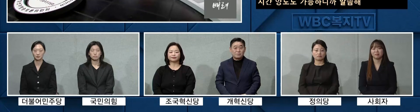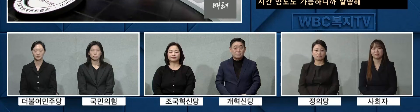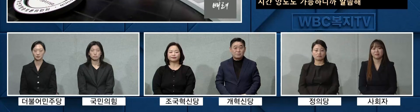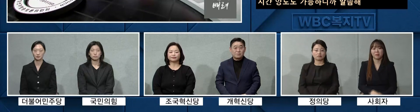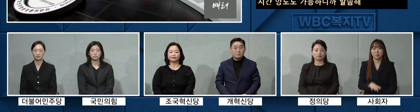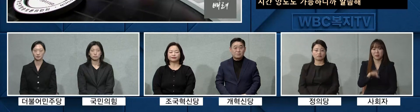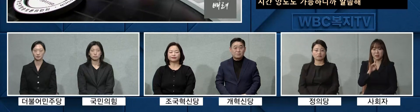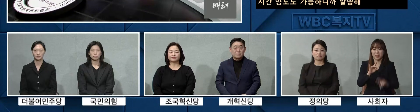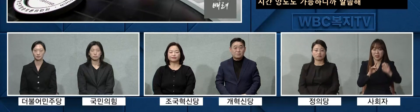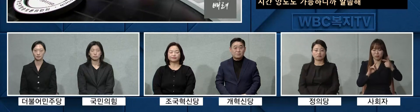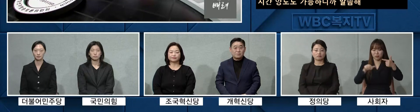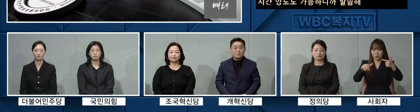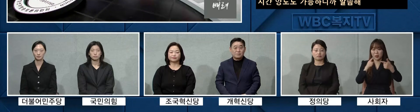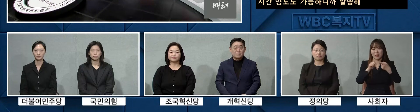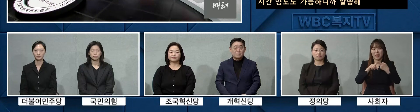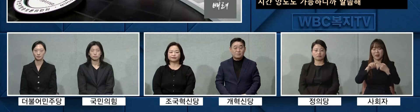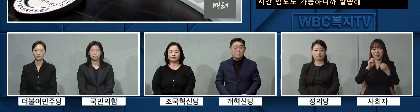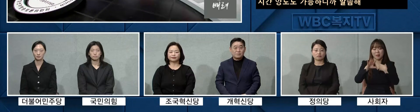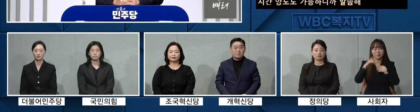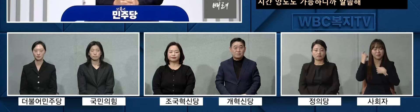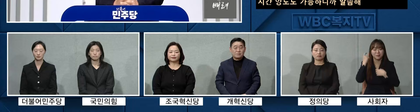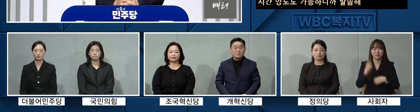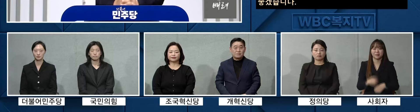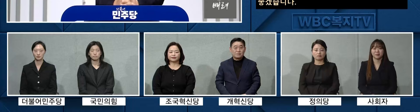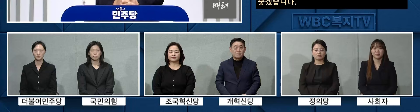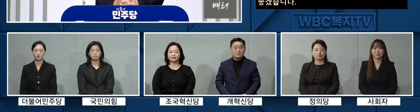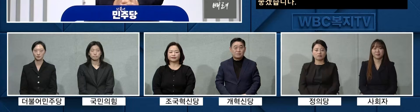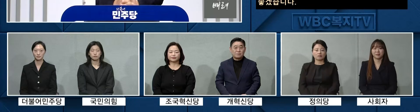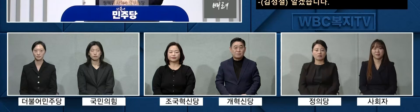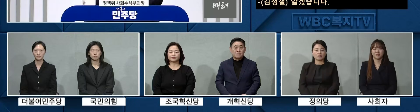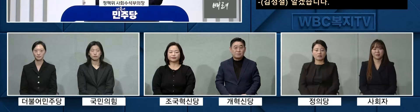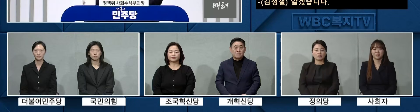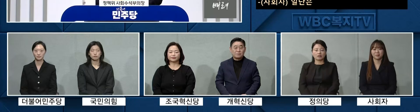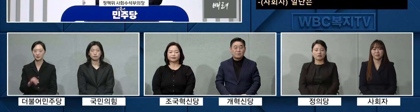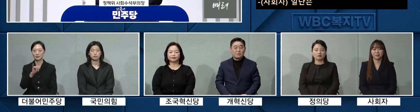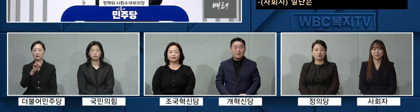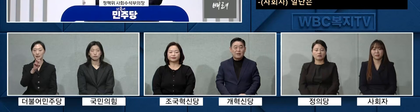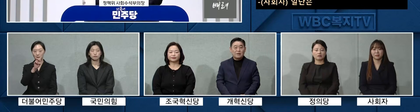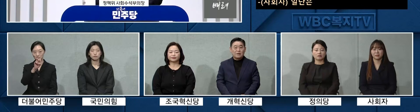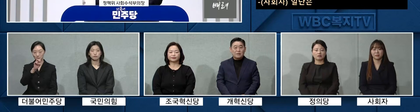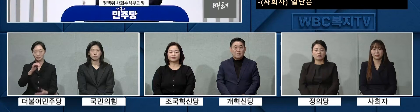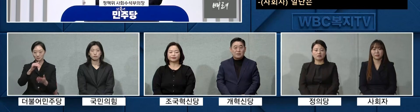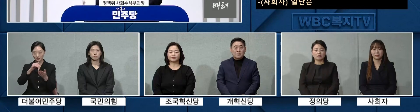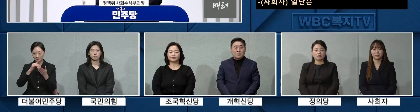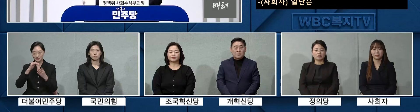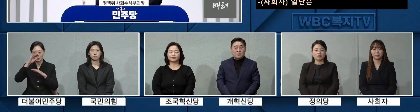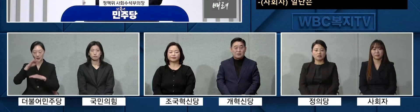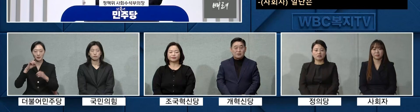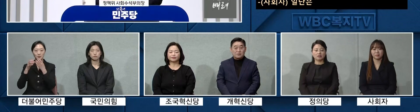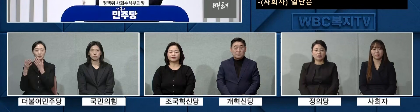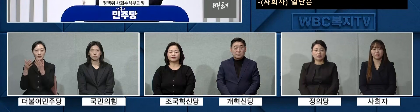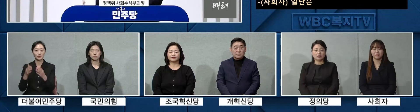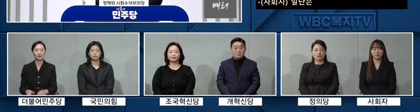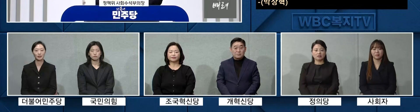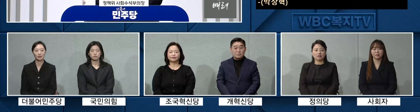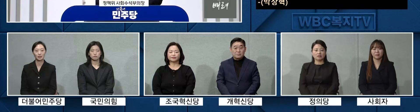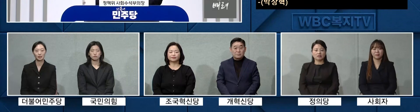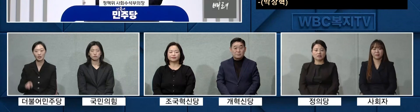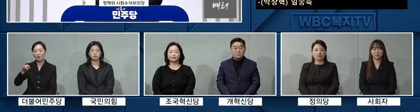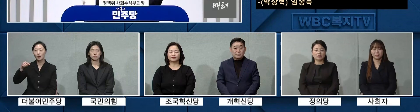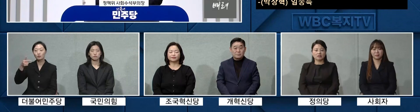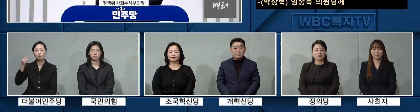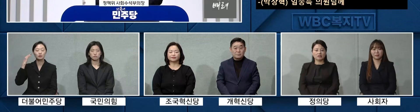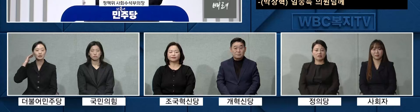우선은 26초에 대한 답을 들어보겠습니다. 예, 임종덕 의원께 답변드리겠습니다. 문재인 정부 시절에 어떤 원전이